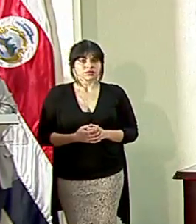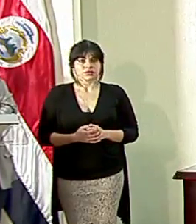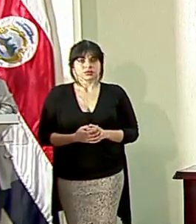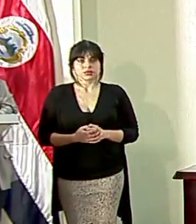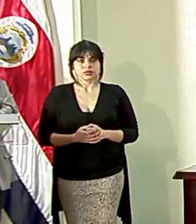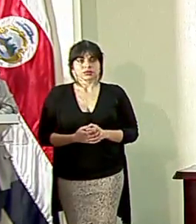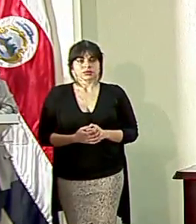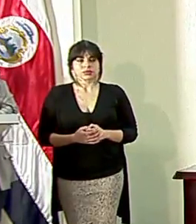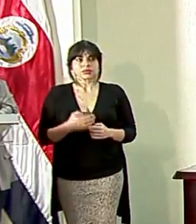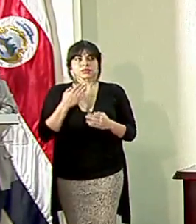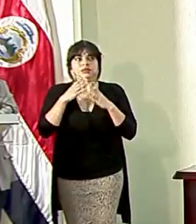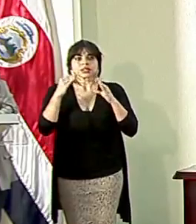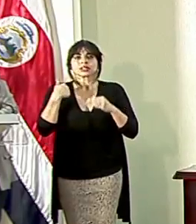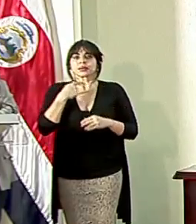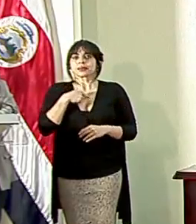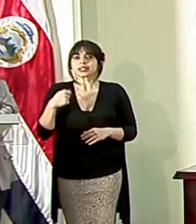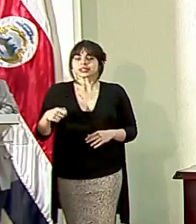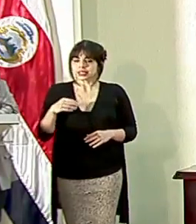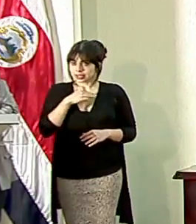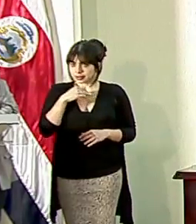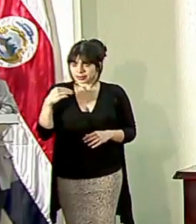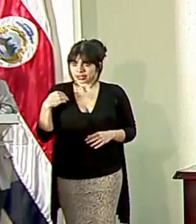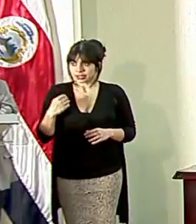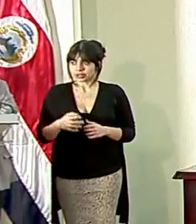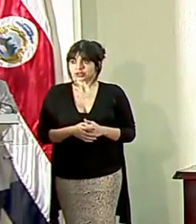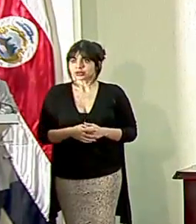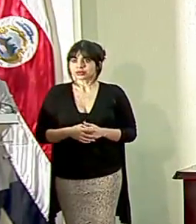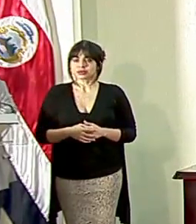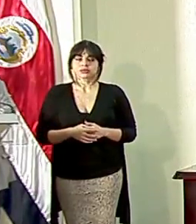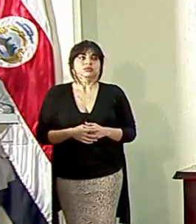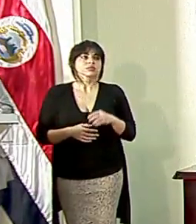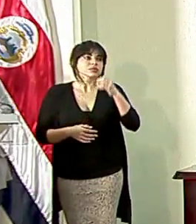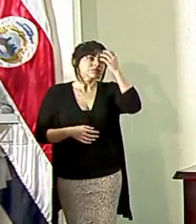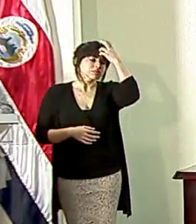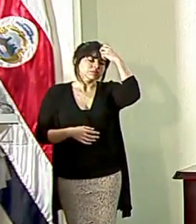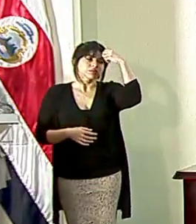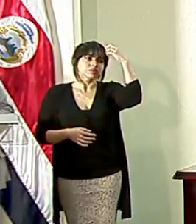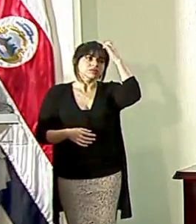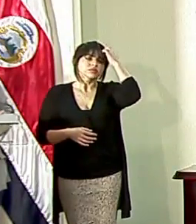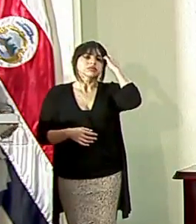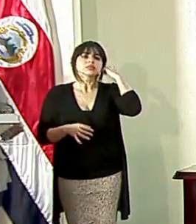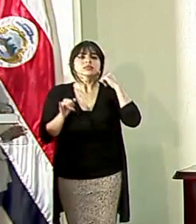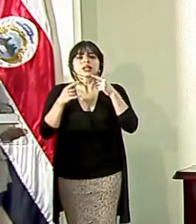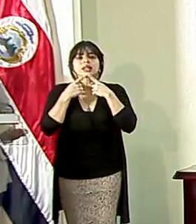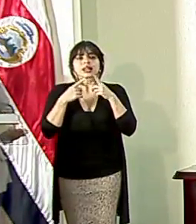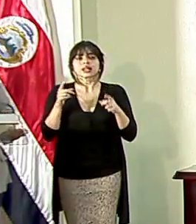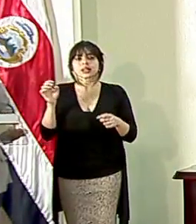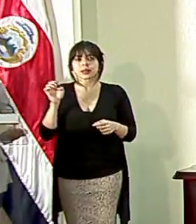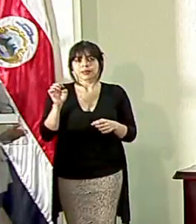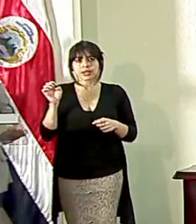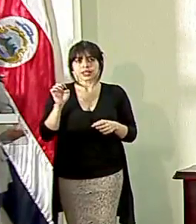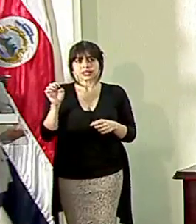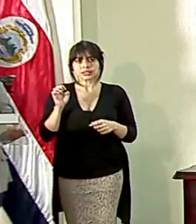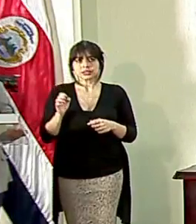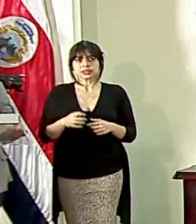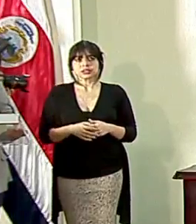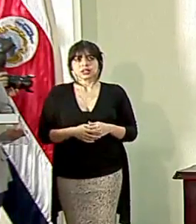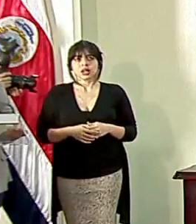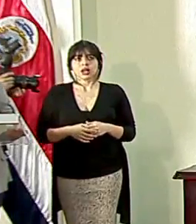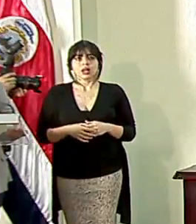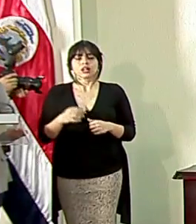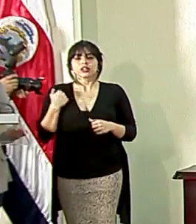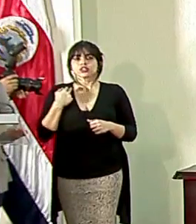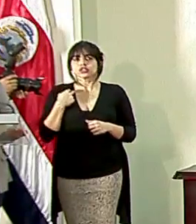Buenas tardes, señor presidente, señores ministros. Bueno, en cuanto a esta declaratoria de emergencia, hacemos